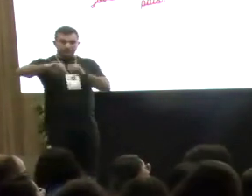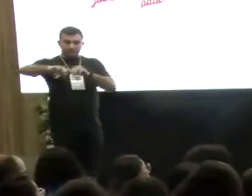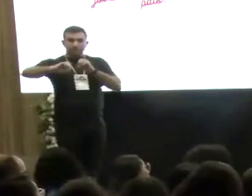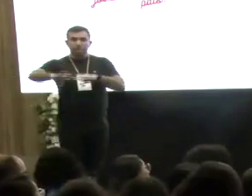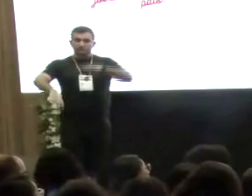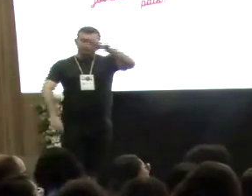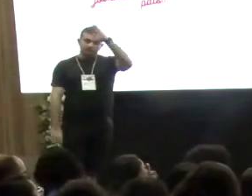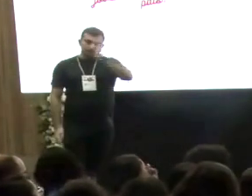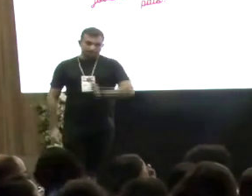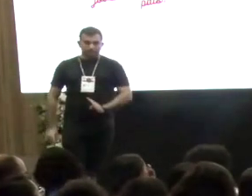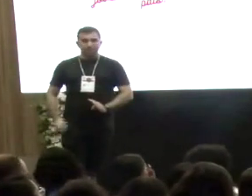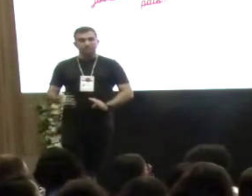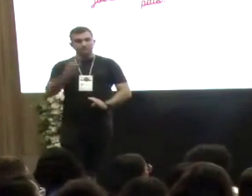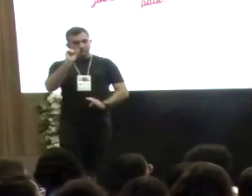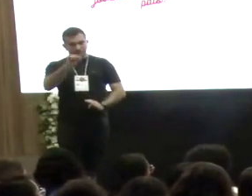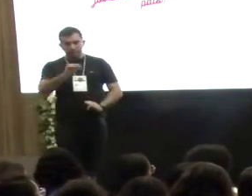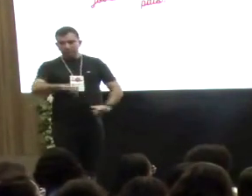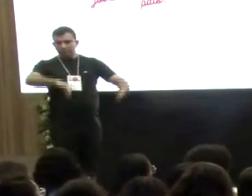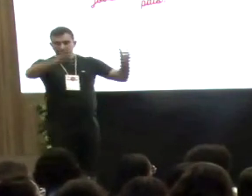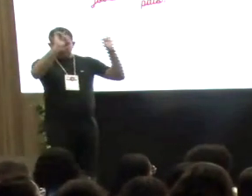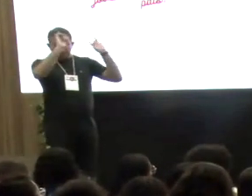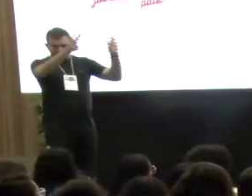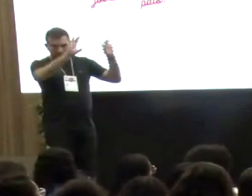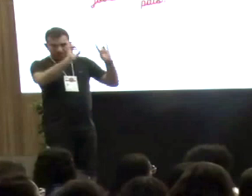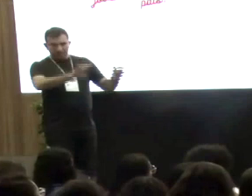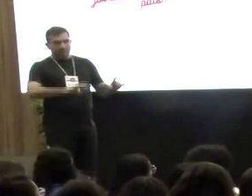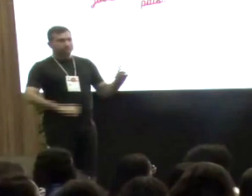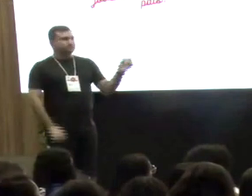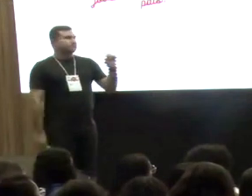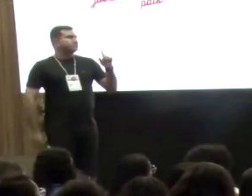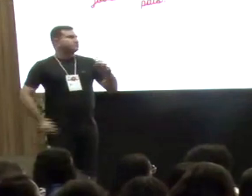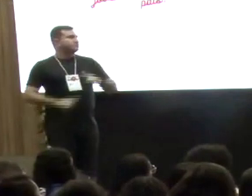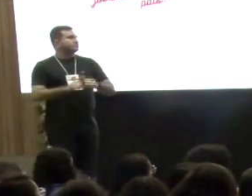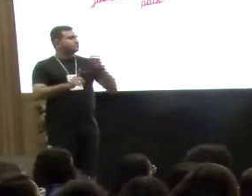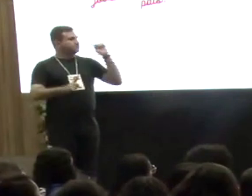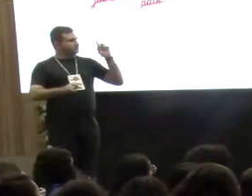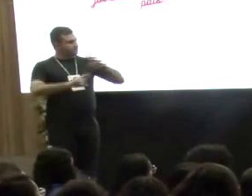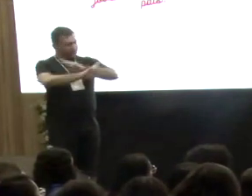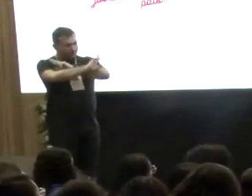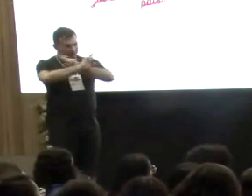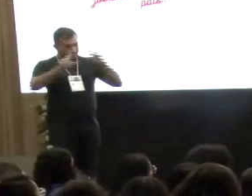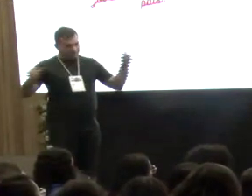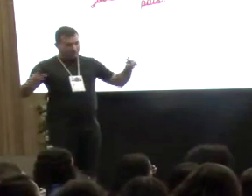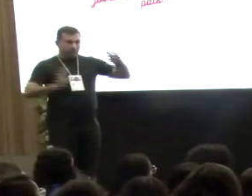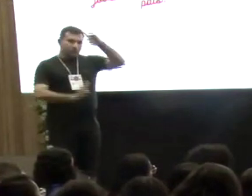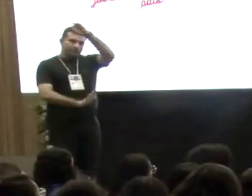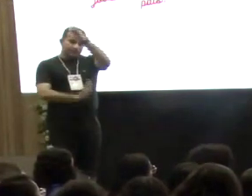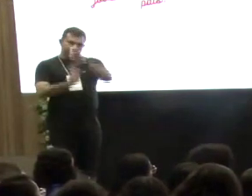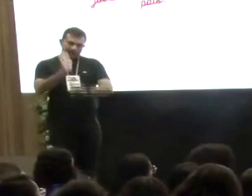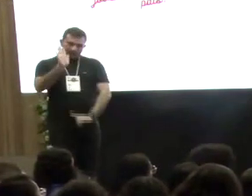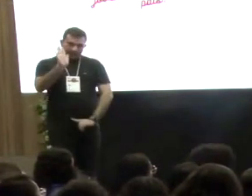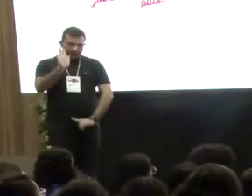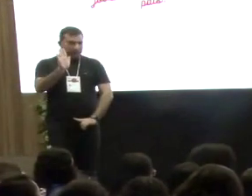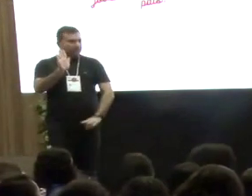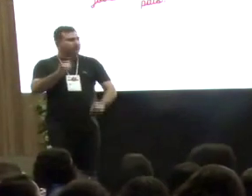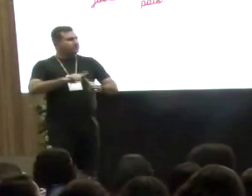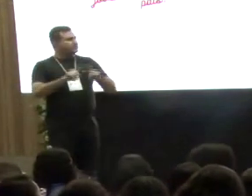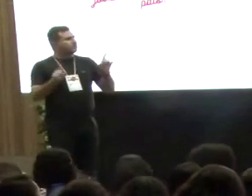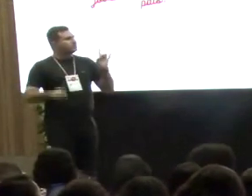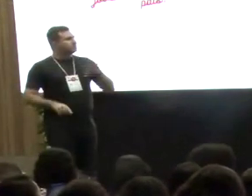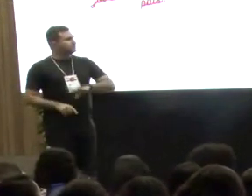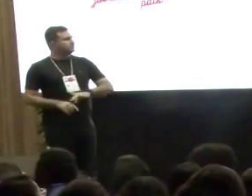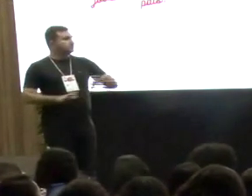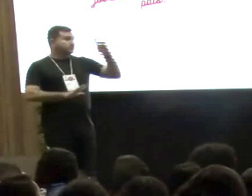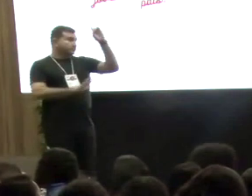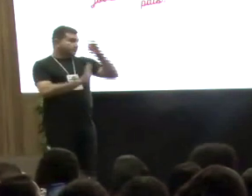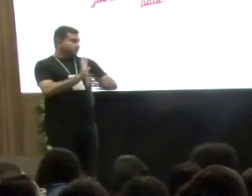é ser não privilégio, mas se configurar como direito. E não aquele direito que a gente